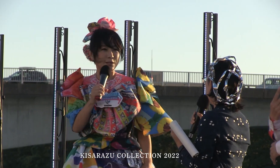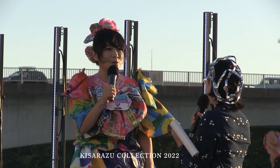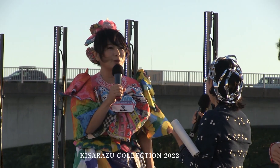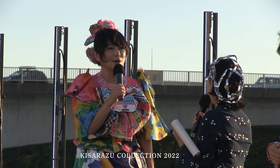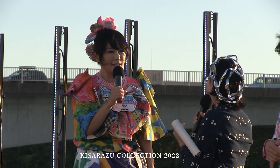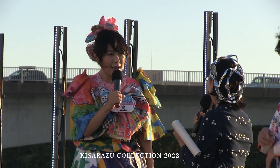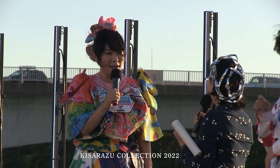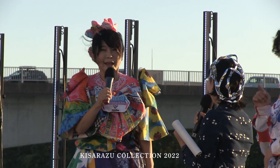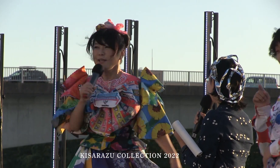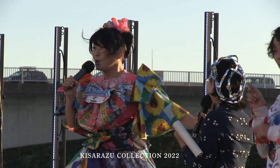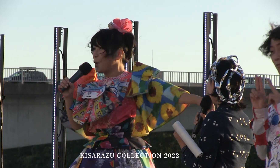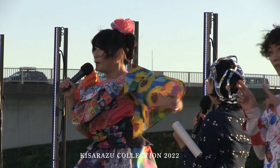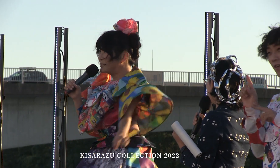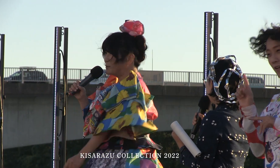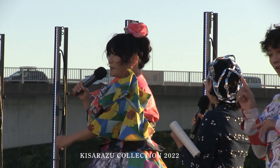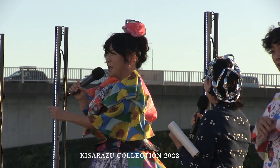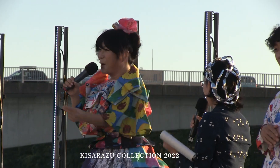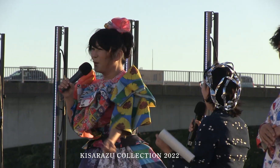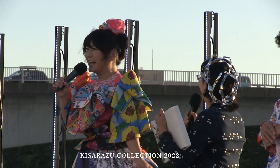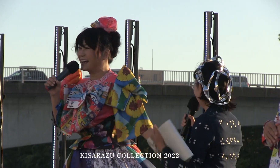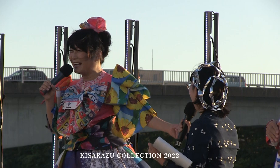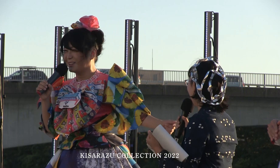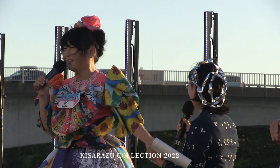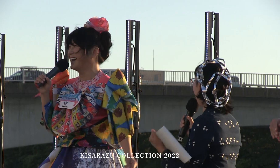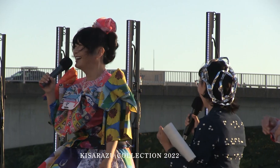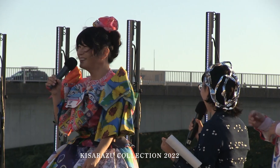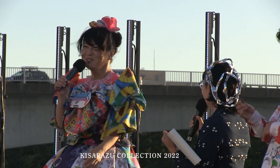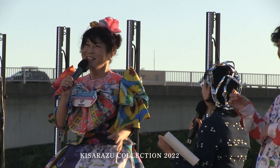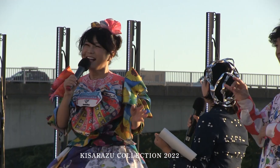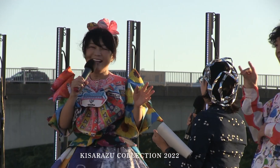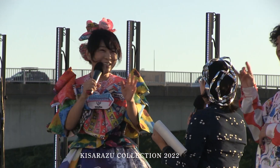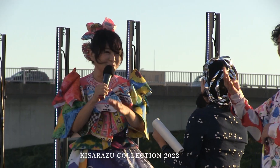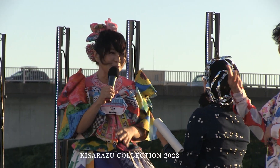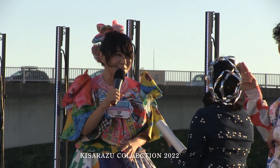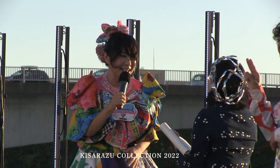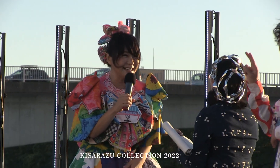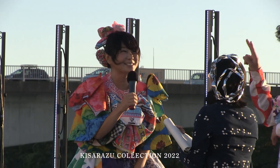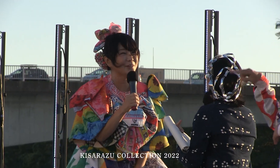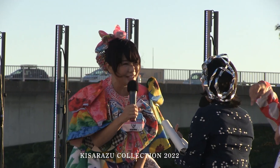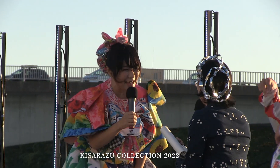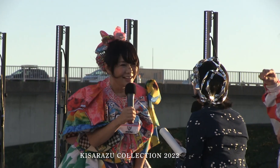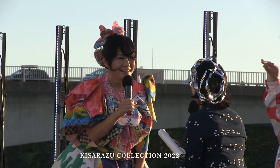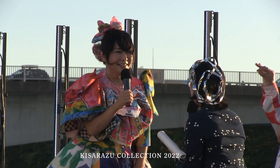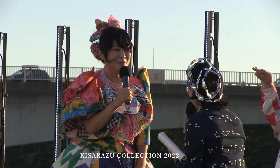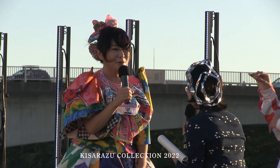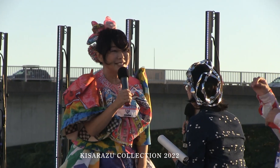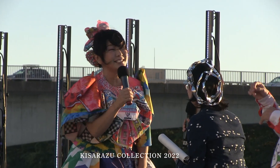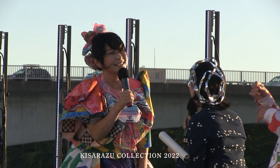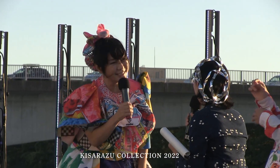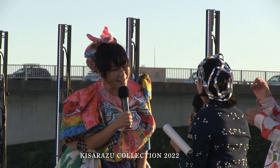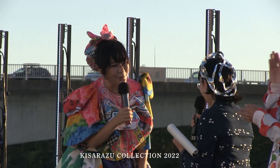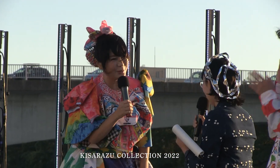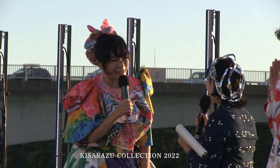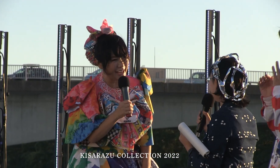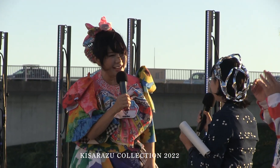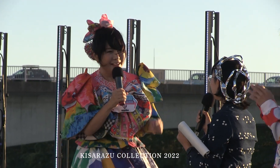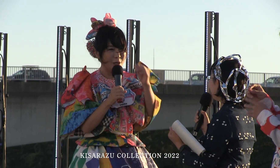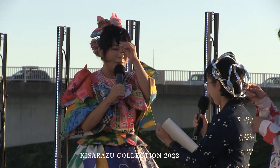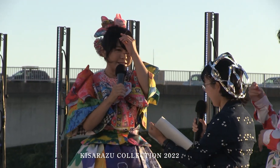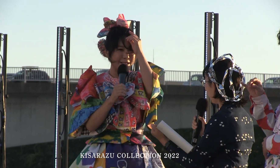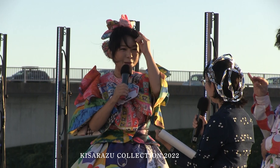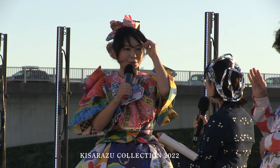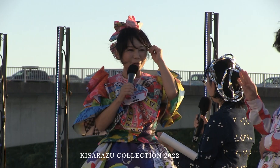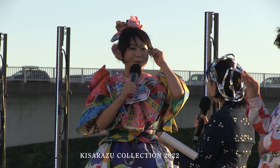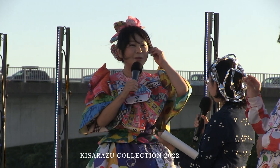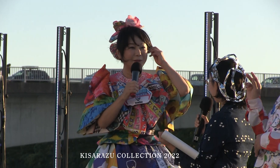ですよ。その曲がね、共立美容外科って言われる。あれヒットソングじゃないんですけどね。嬉しいですね、本当ね。